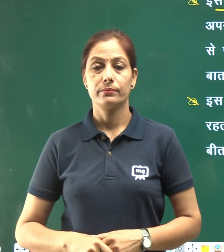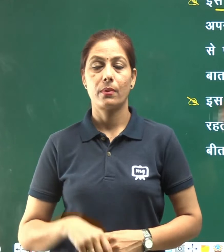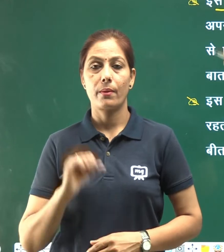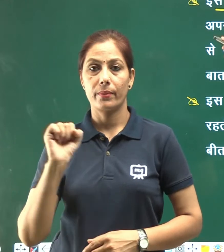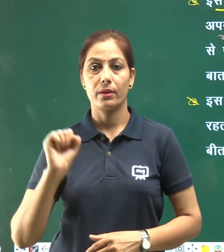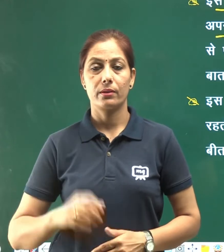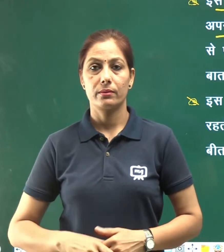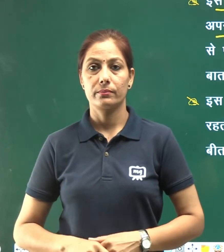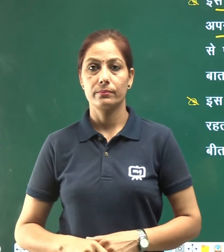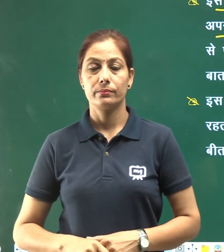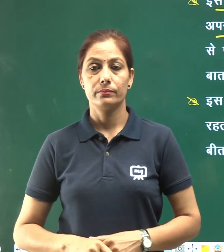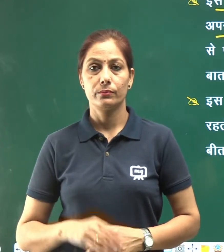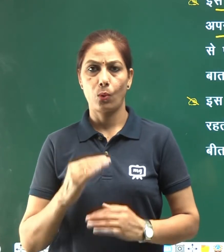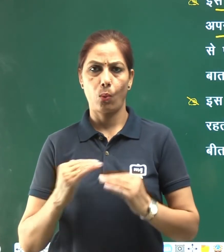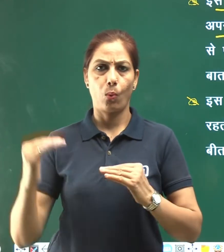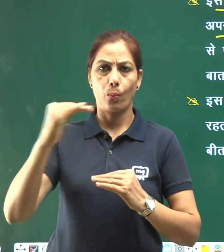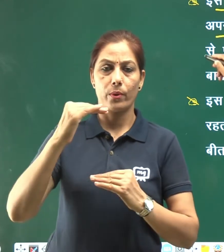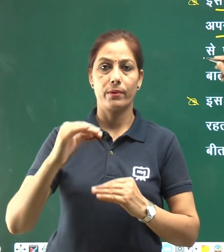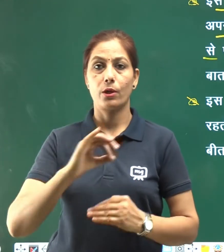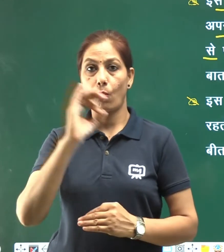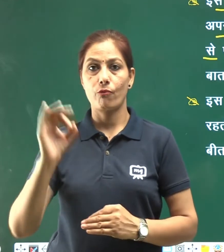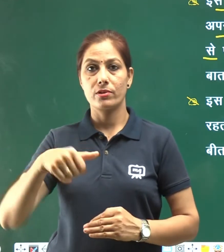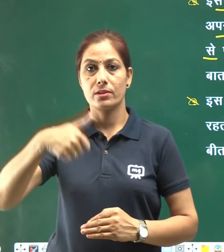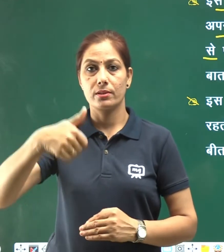अपने ऊपर वाले अधिकारी से